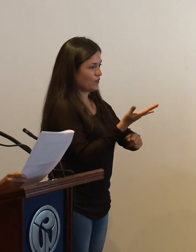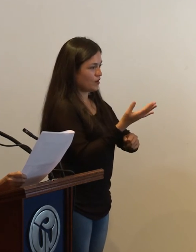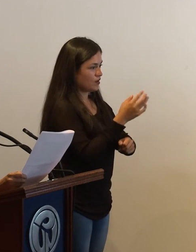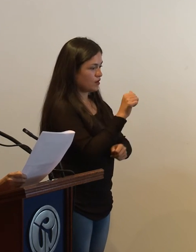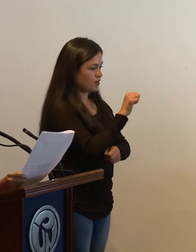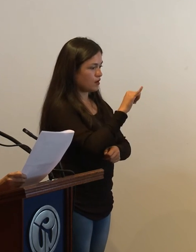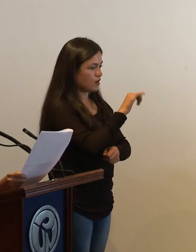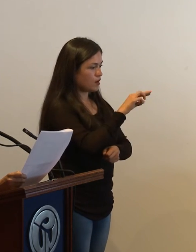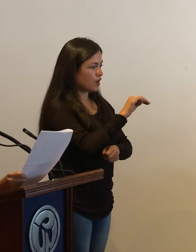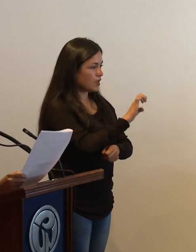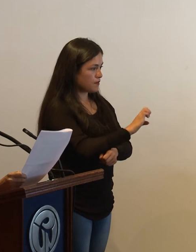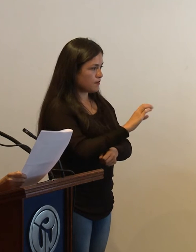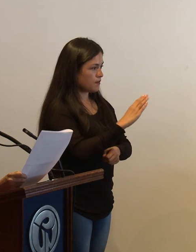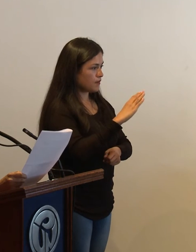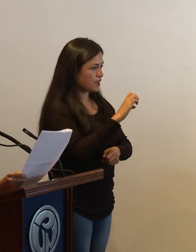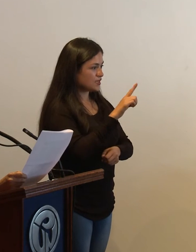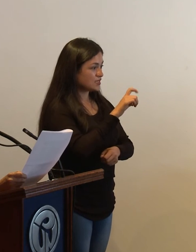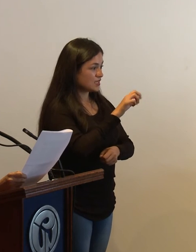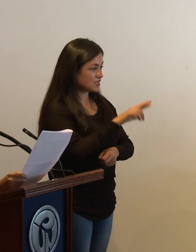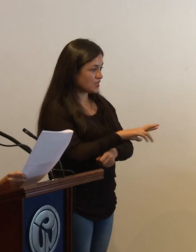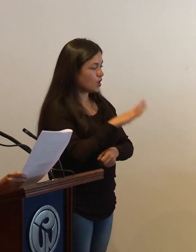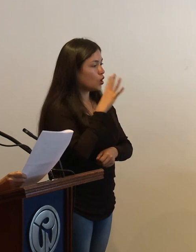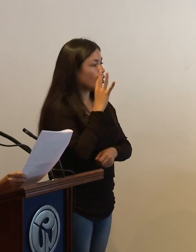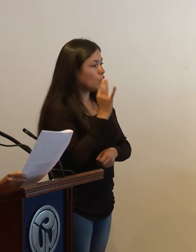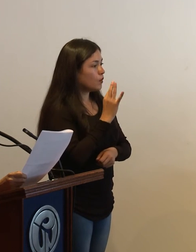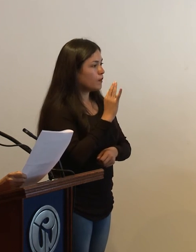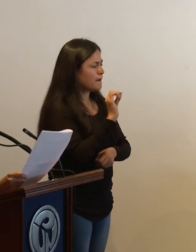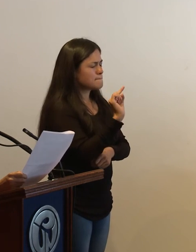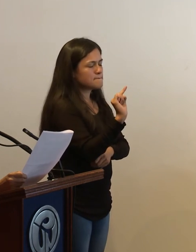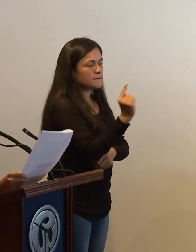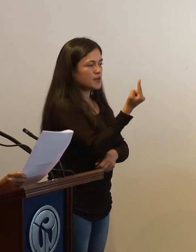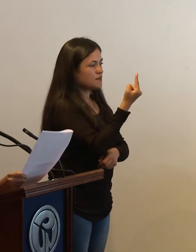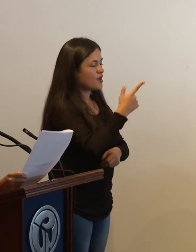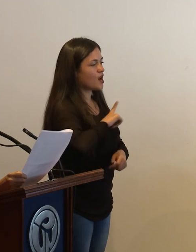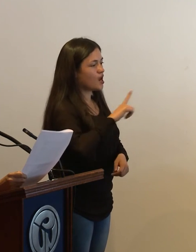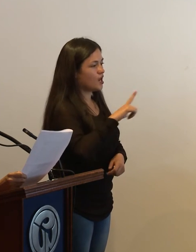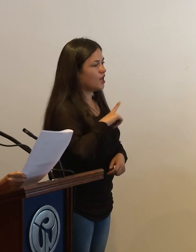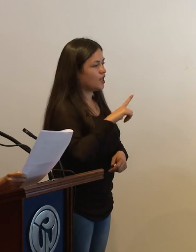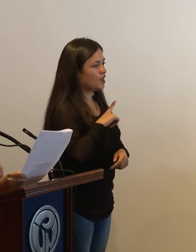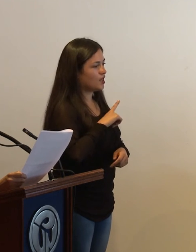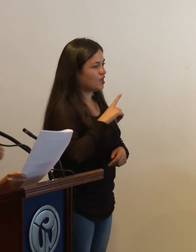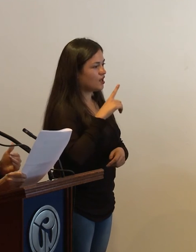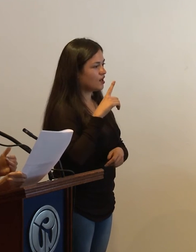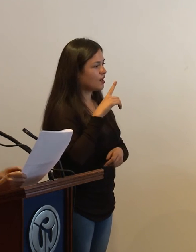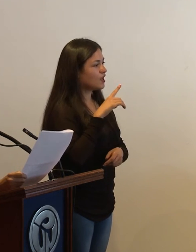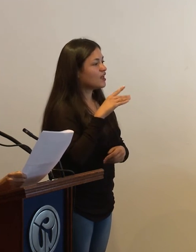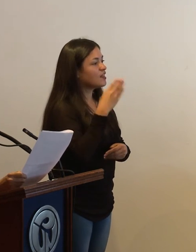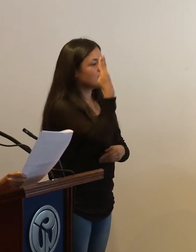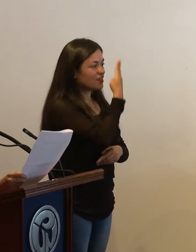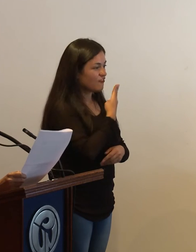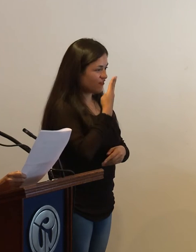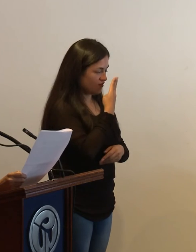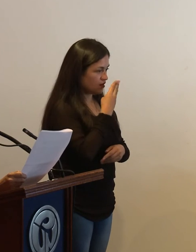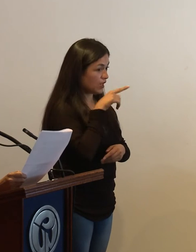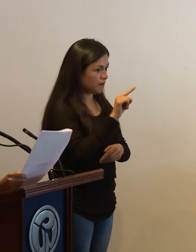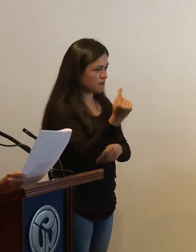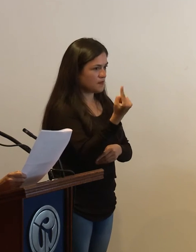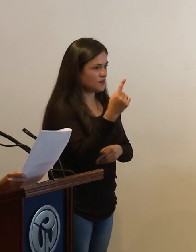César, de Martinica, uno de los primeros líderes que posicionan las